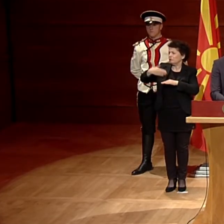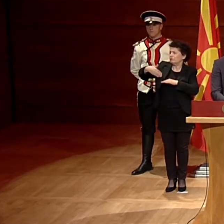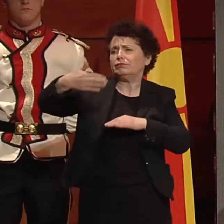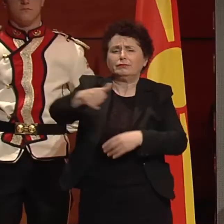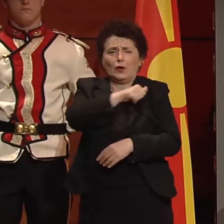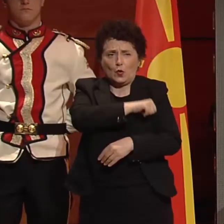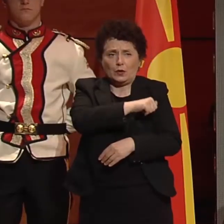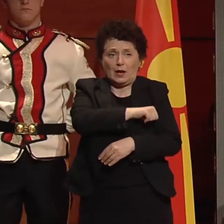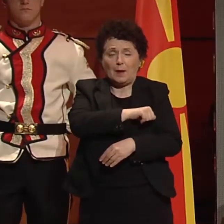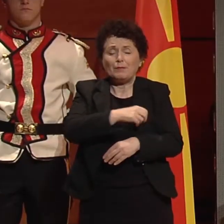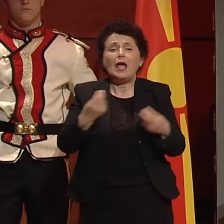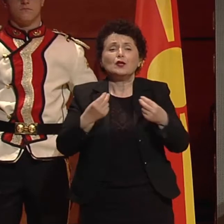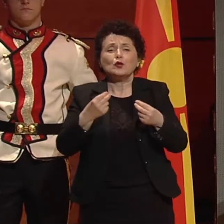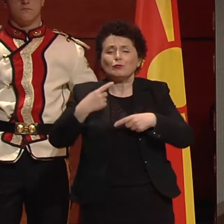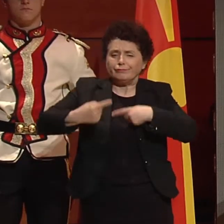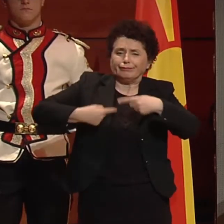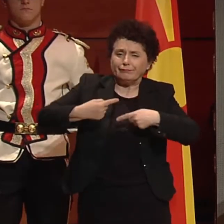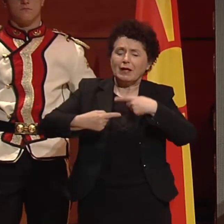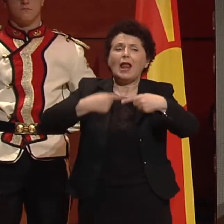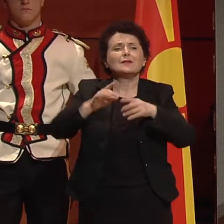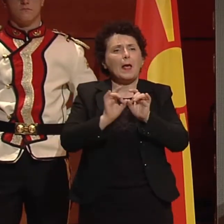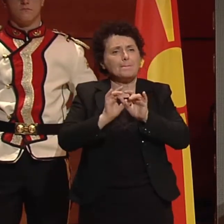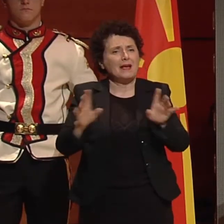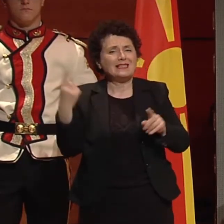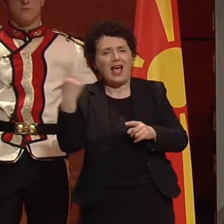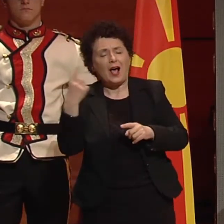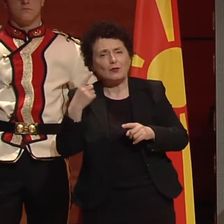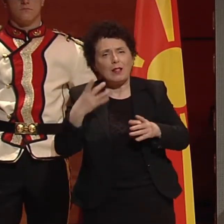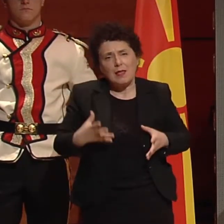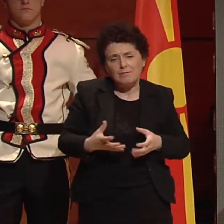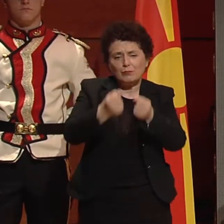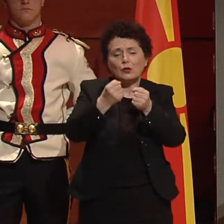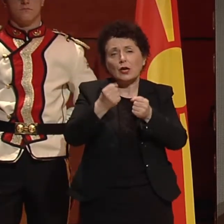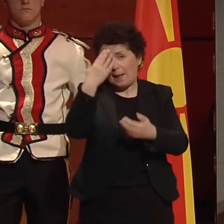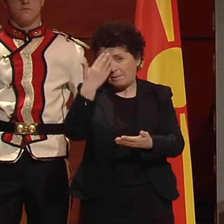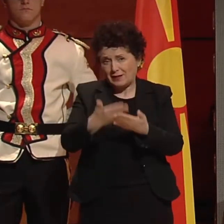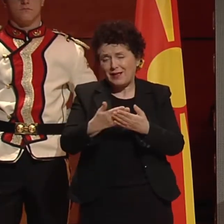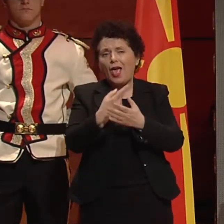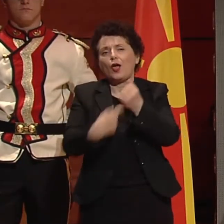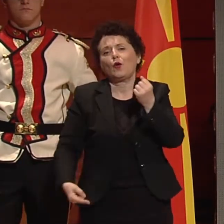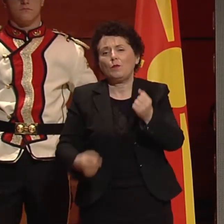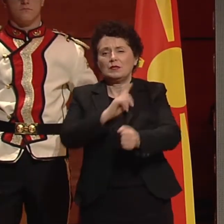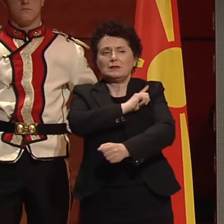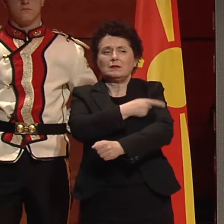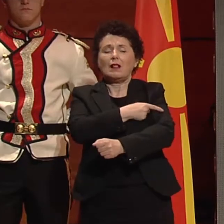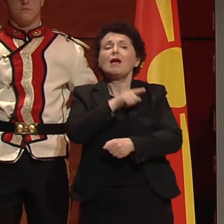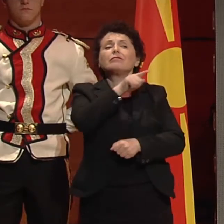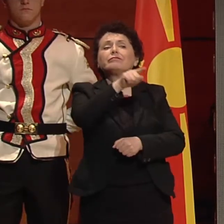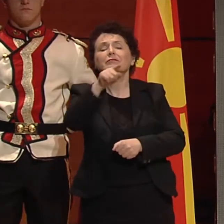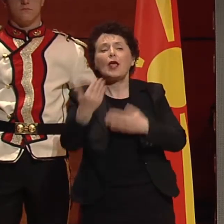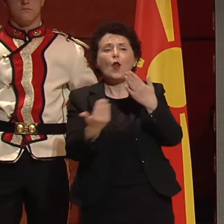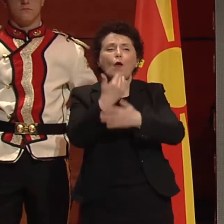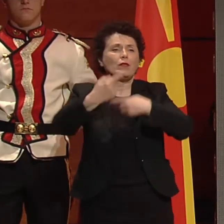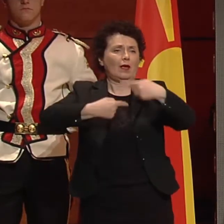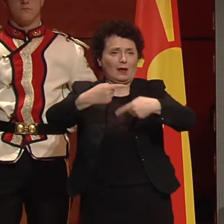години. Затоа што наследството без актуелниот глас на поддршка и признание ја губи својата сила кај новите